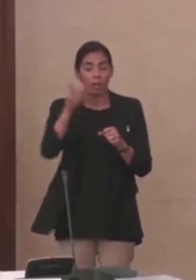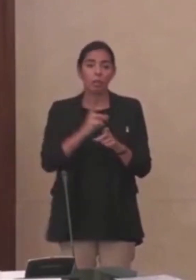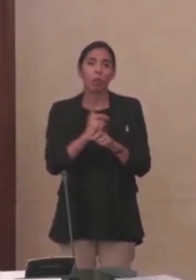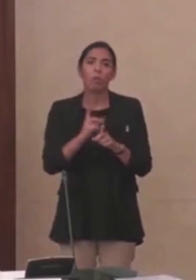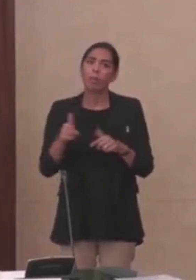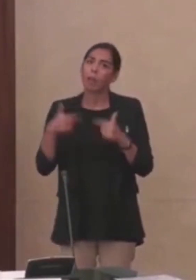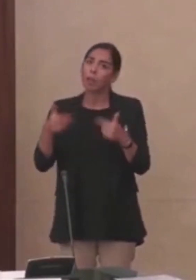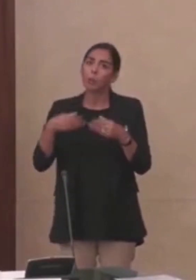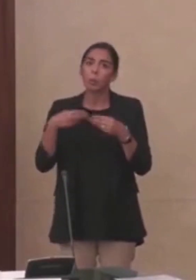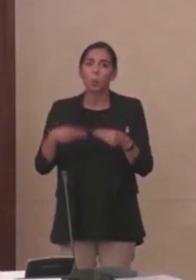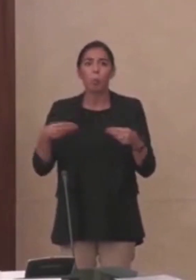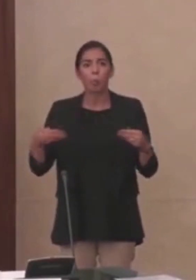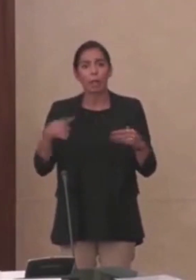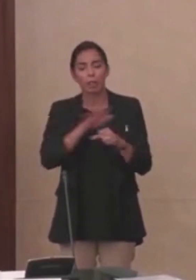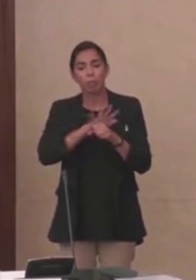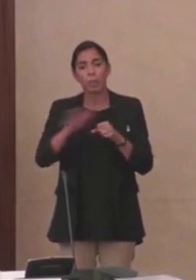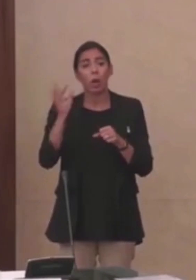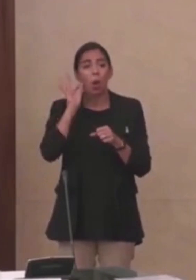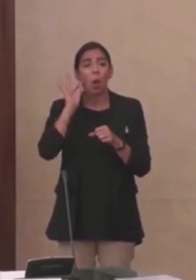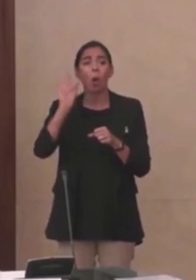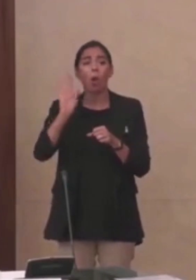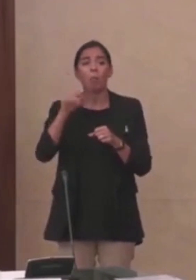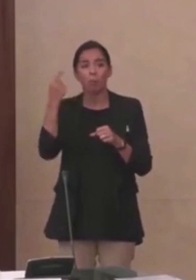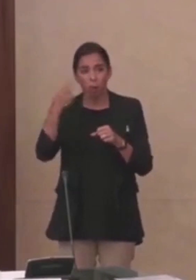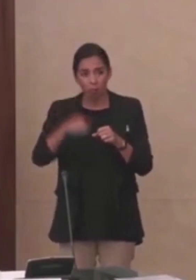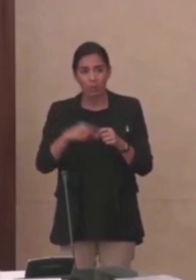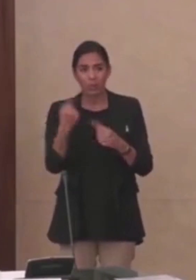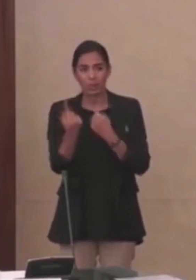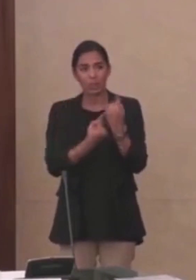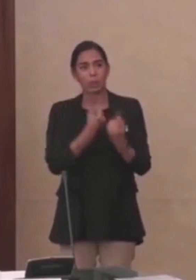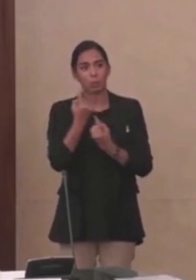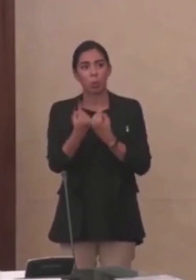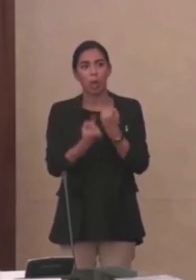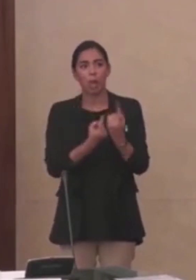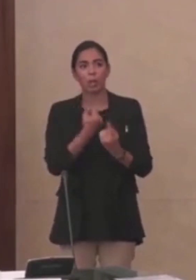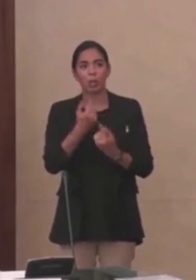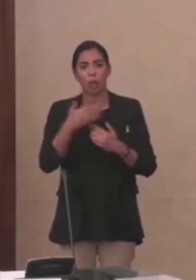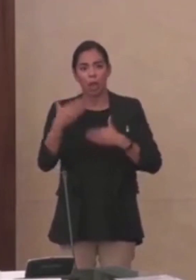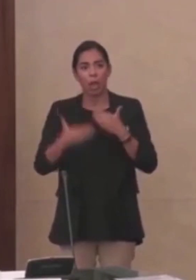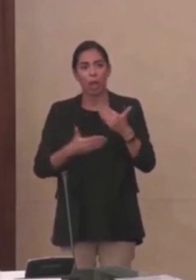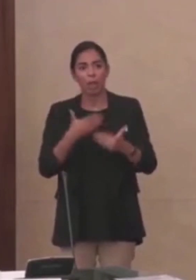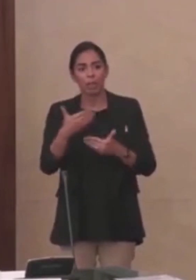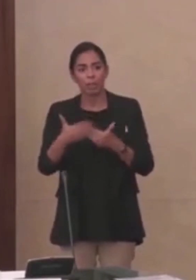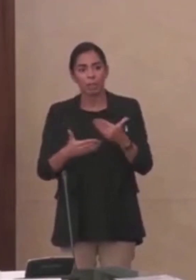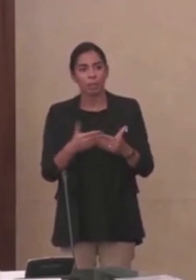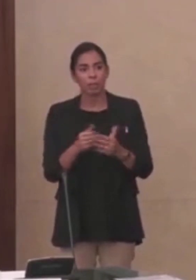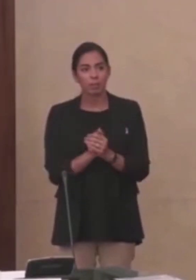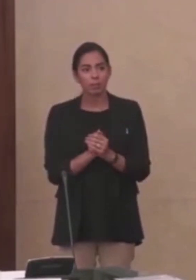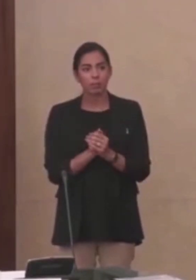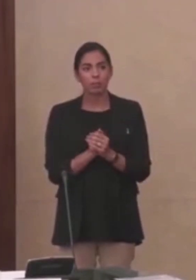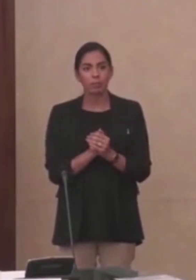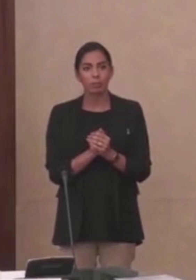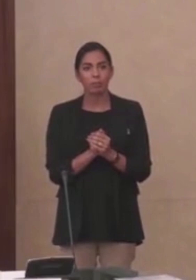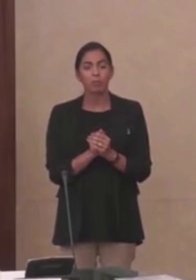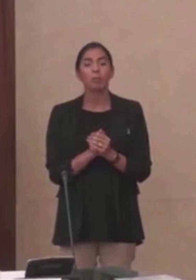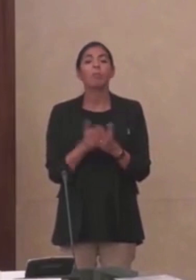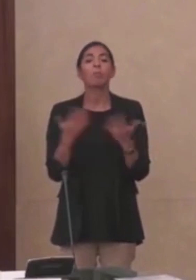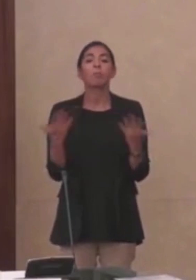terroir les instruments possibles pour entamer cette initiative.